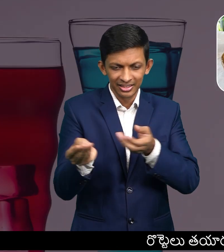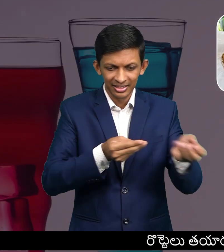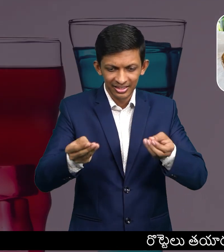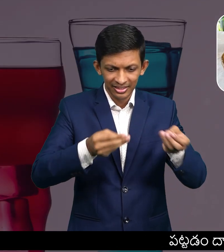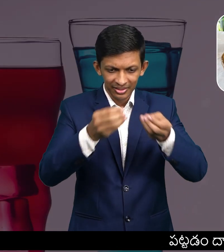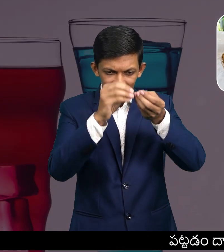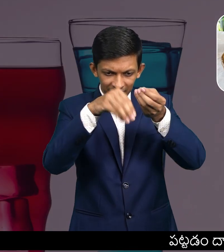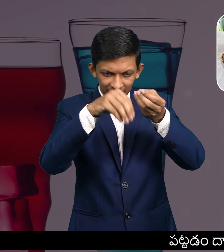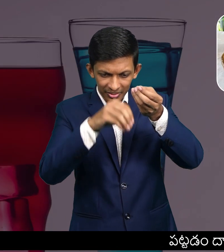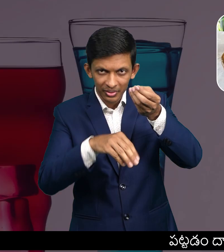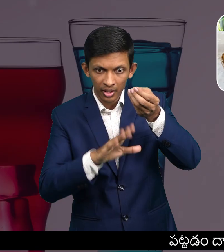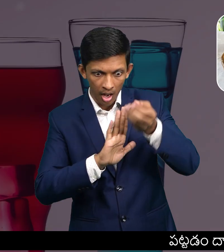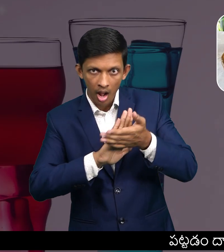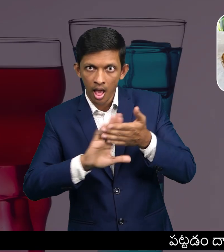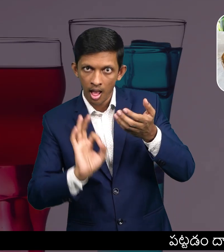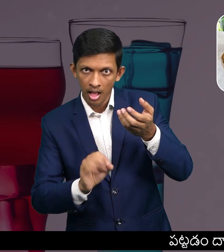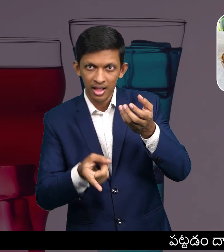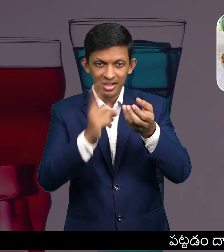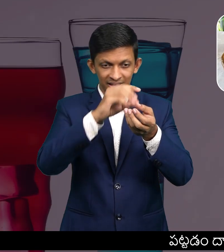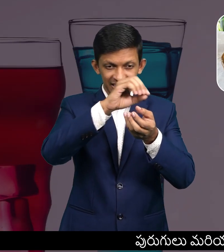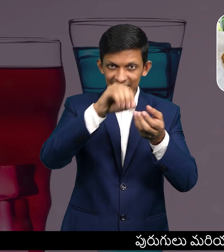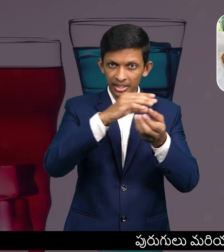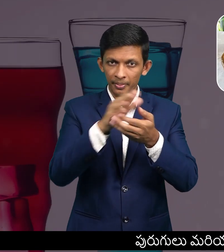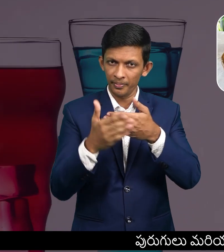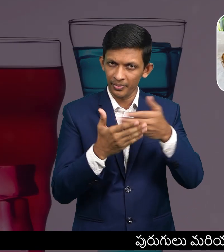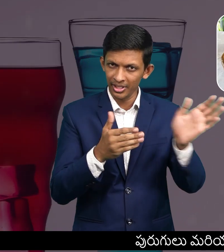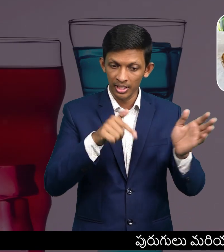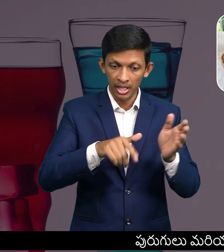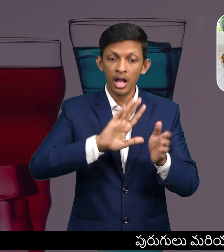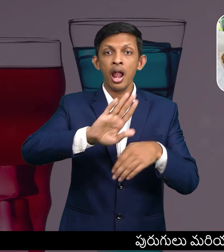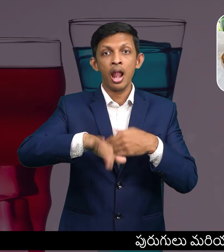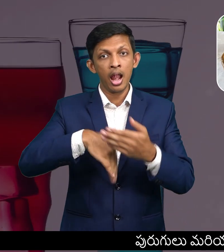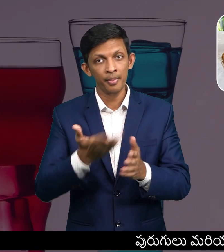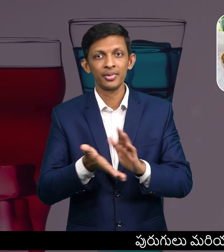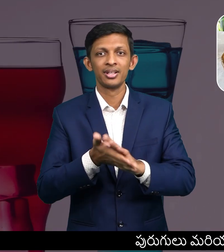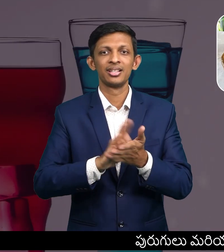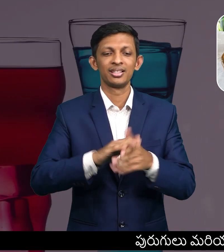జల్లెడ పట్టడం ద్వారా పిండి నుండి పురుగులు మరియు పొట్టును తొలగిస్తాం.